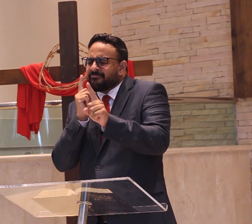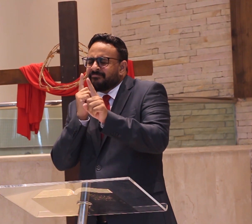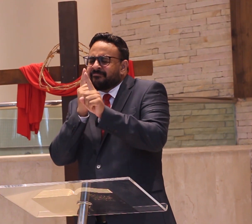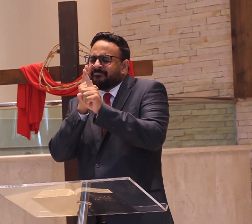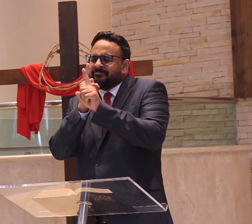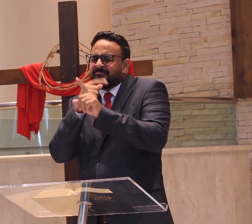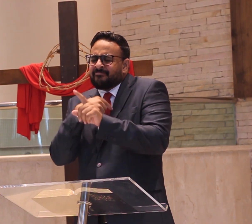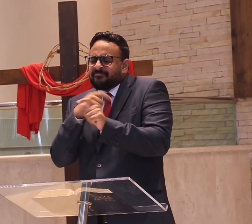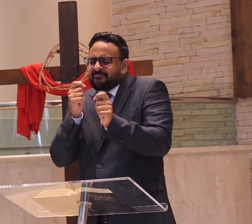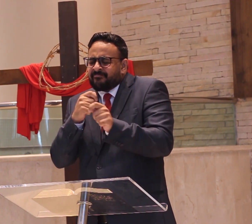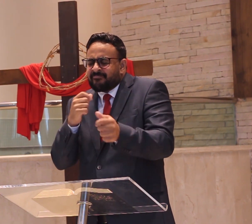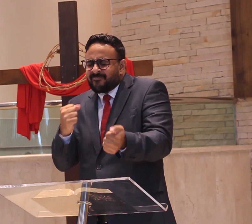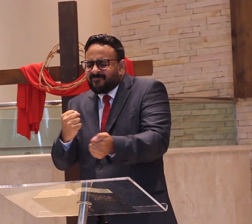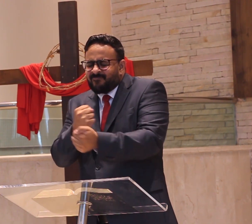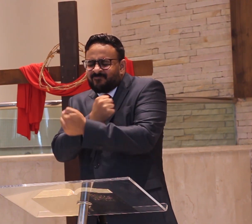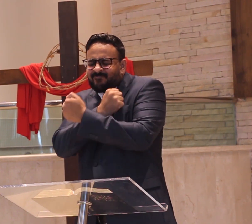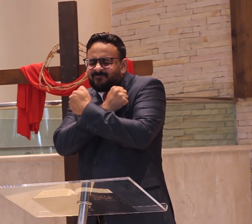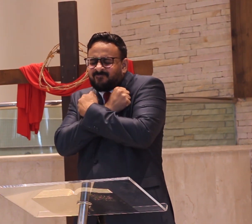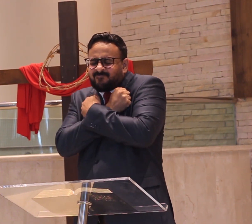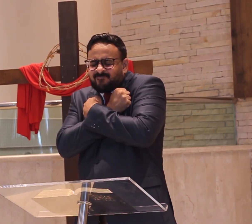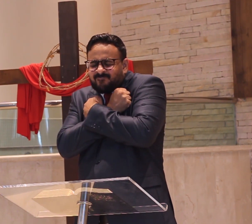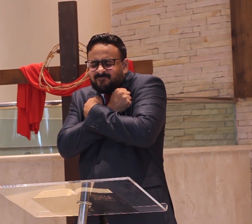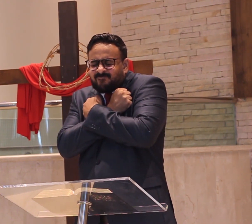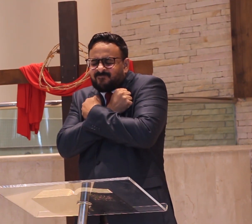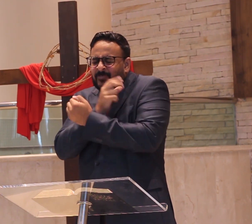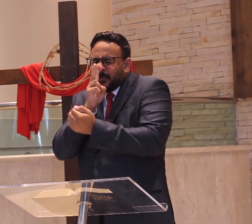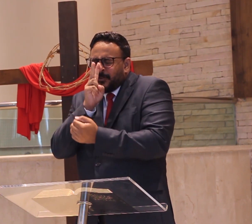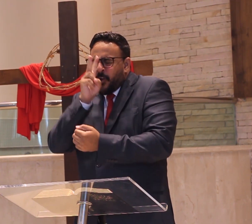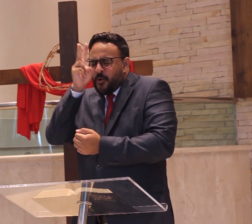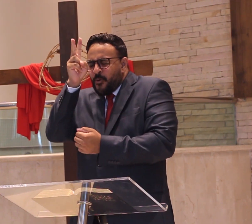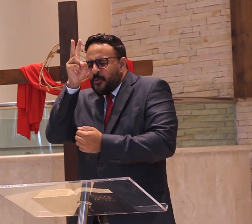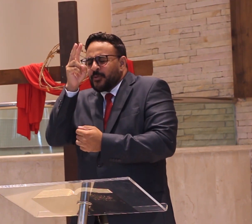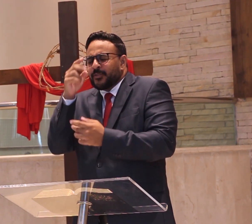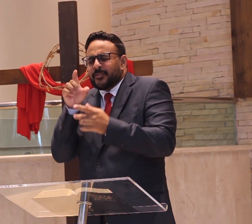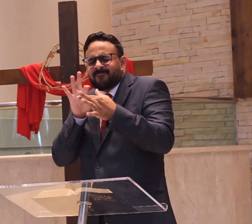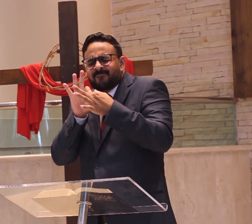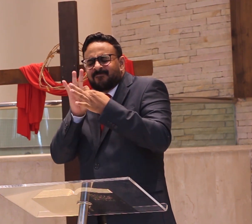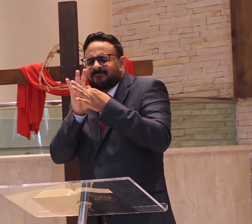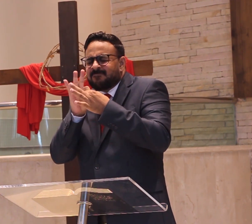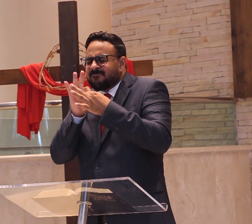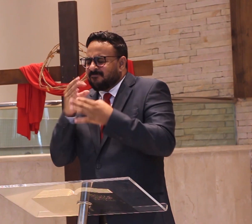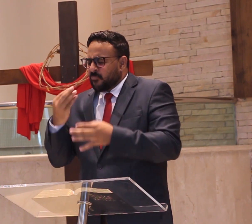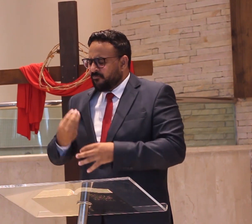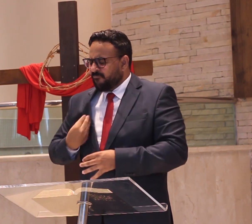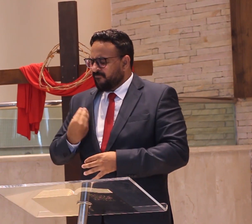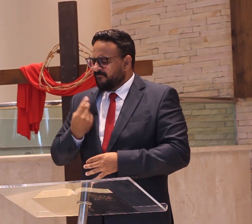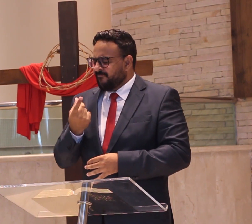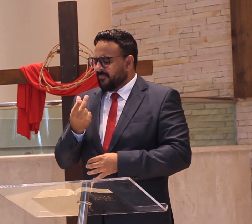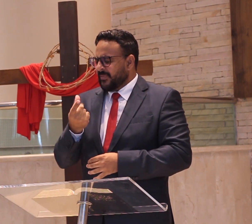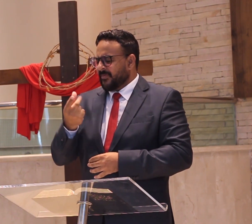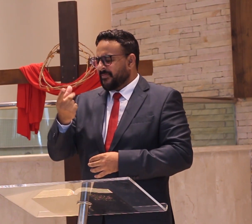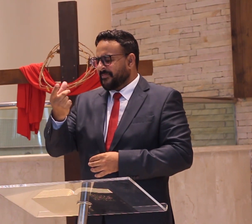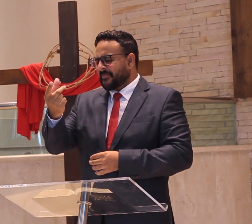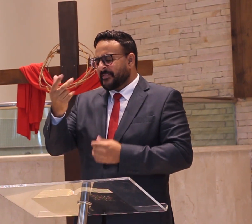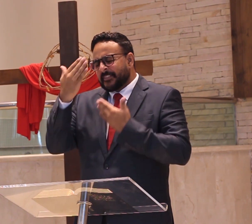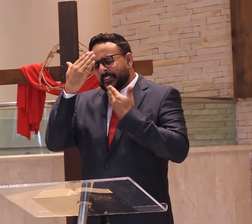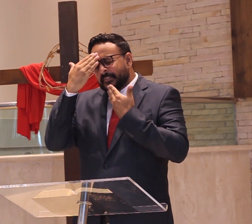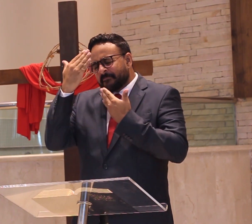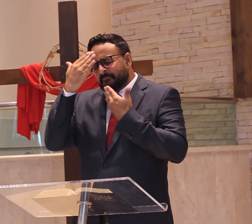agradecemos e esperamos muito em breve encontrá-lo e assim abraçá-lo, estar unido eternamente e desfrutar da vida